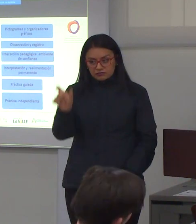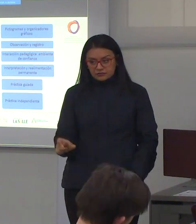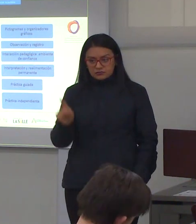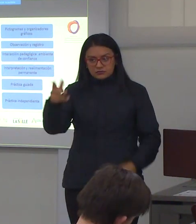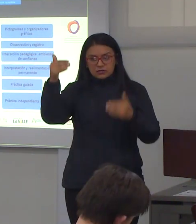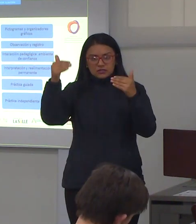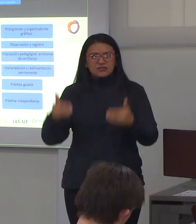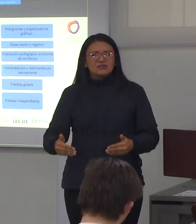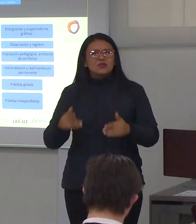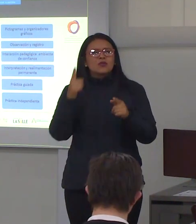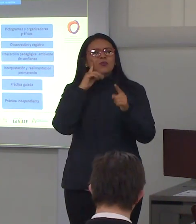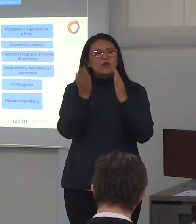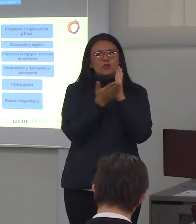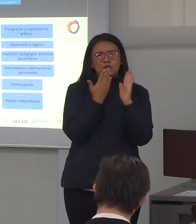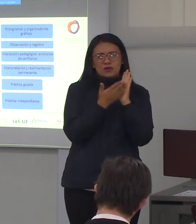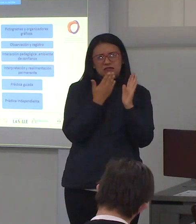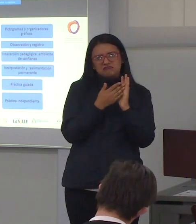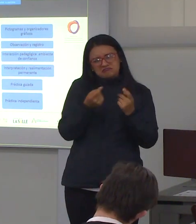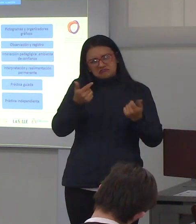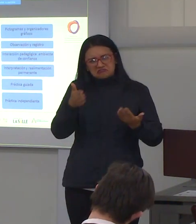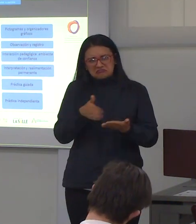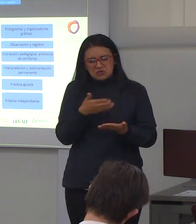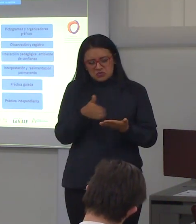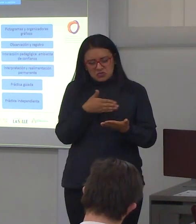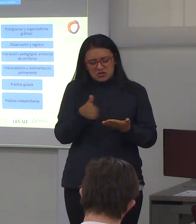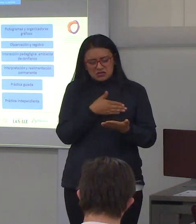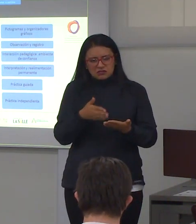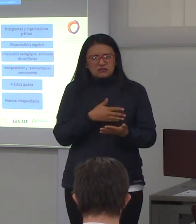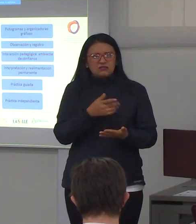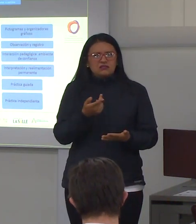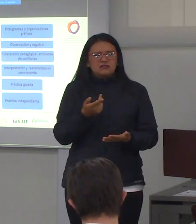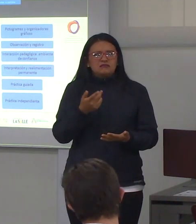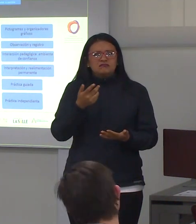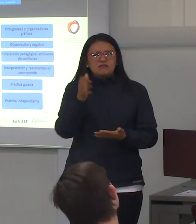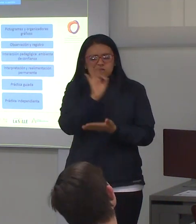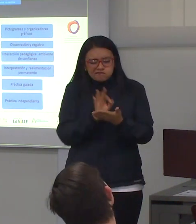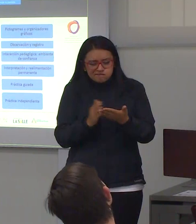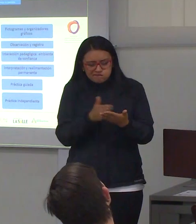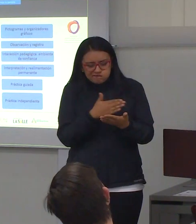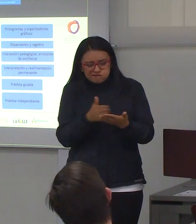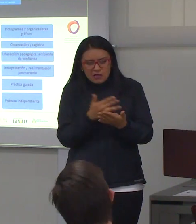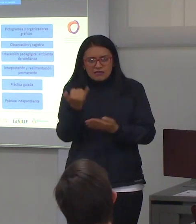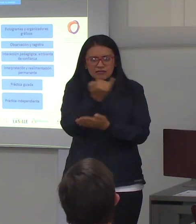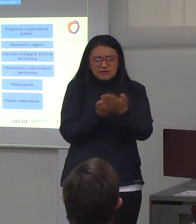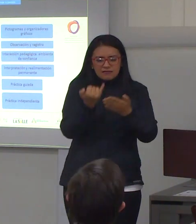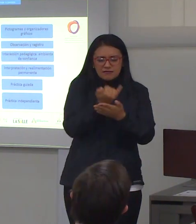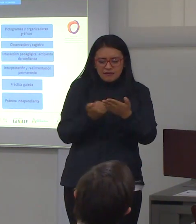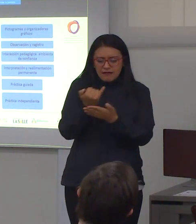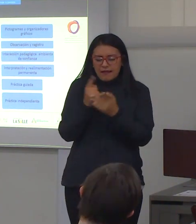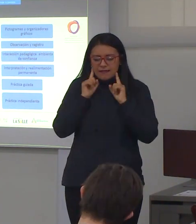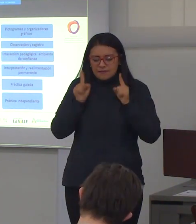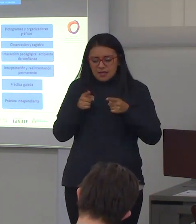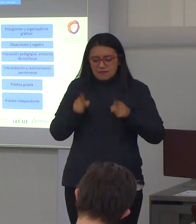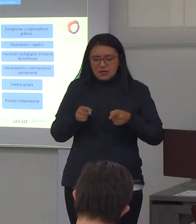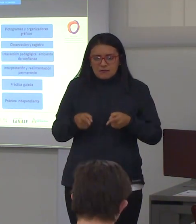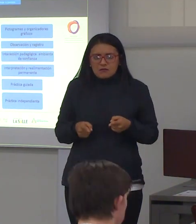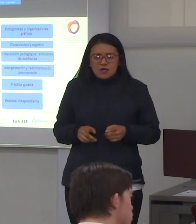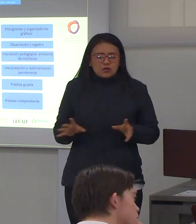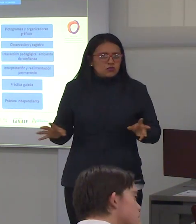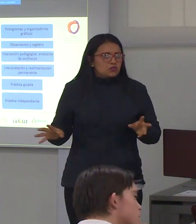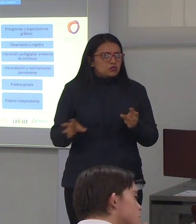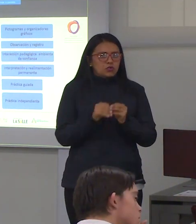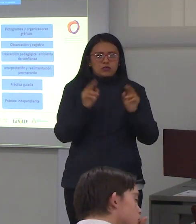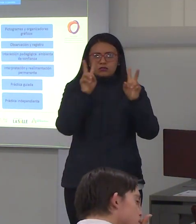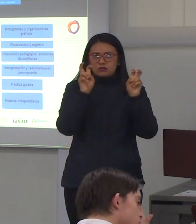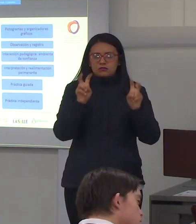es como tipo un cuaderno casi con sus organizadores gráficos que van sintetizando absolutamente todas